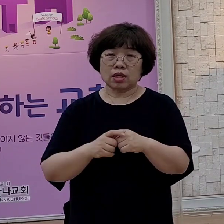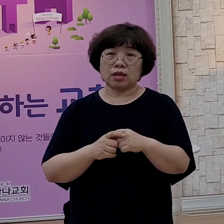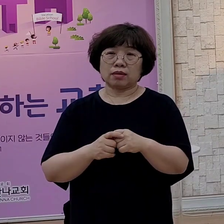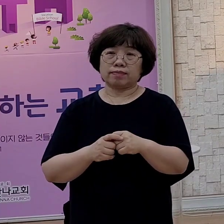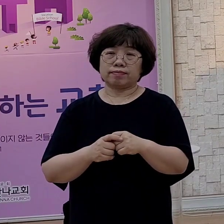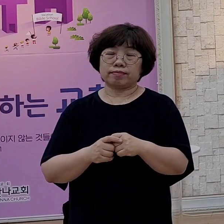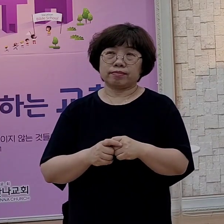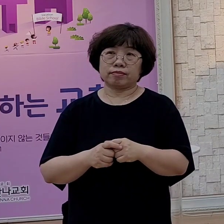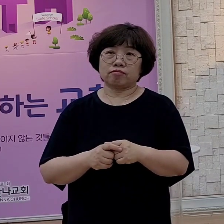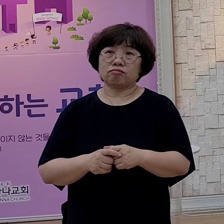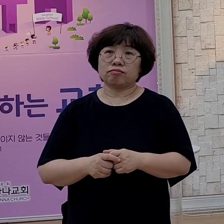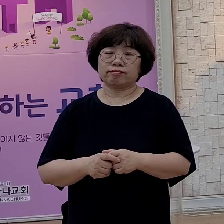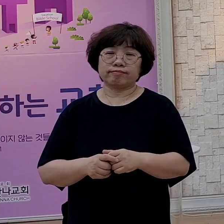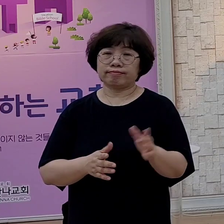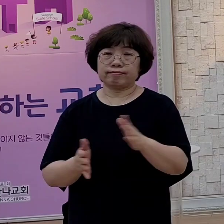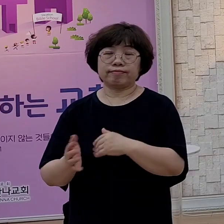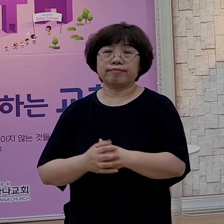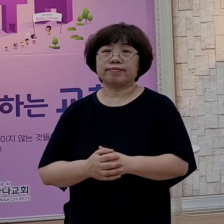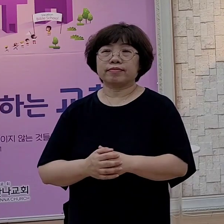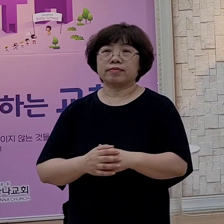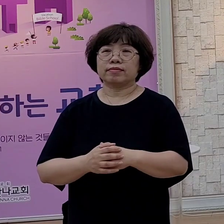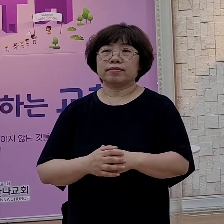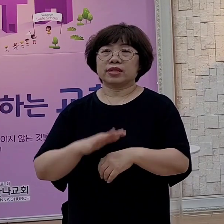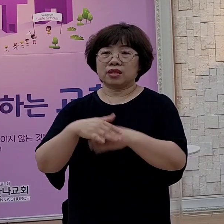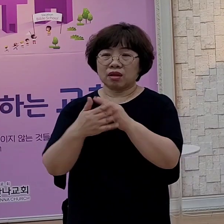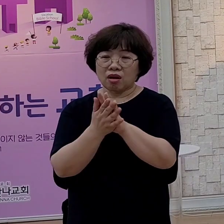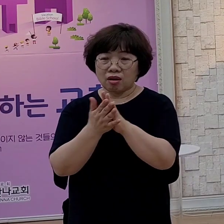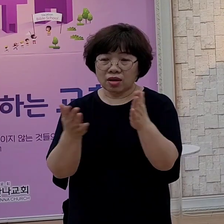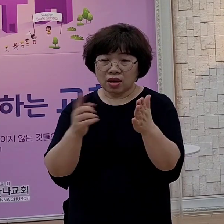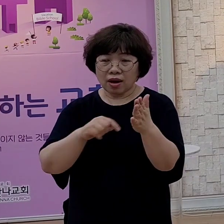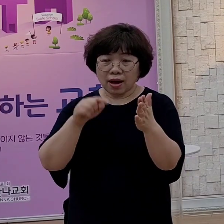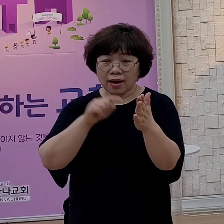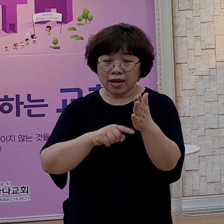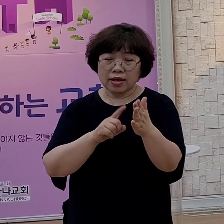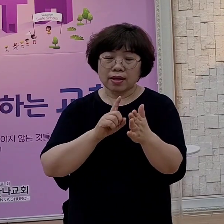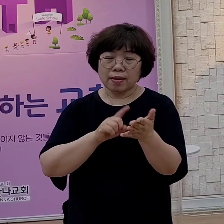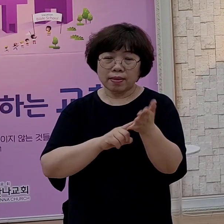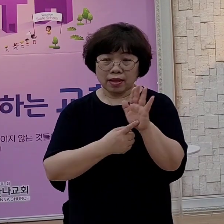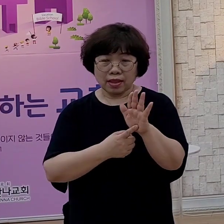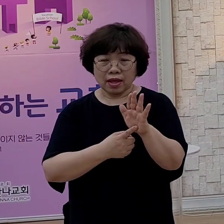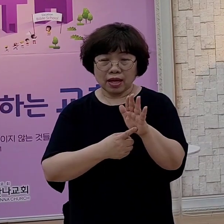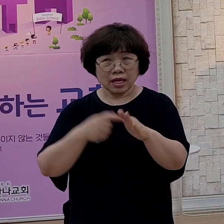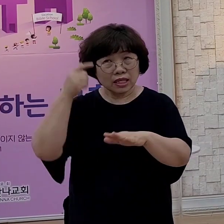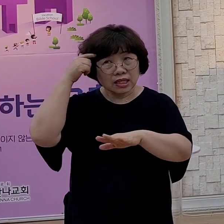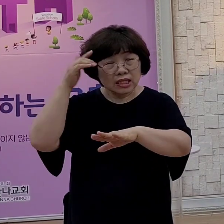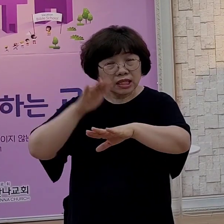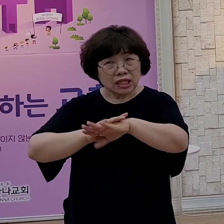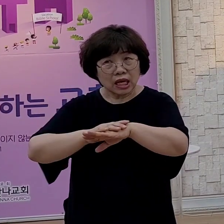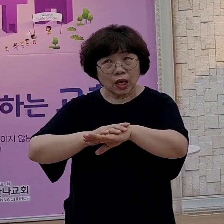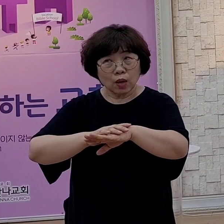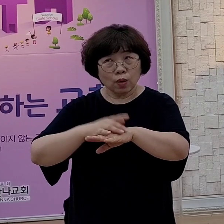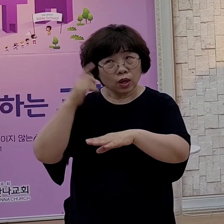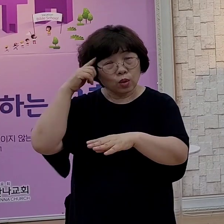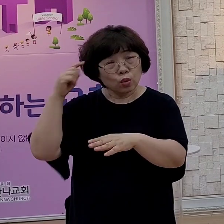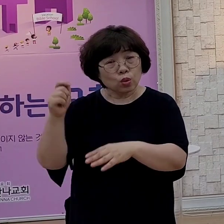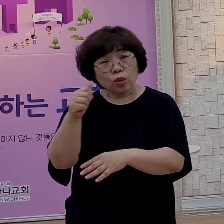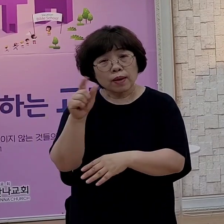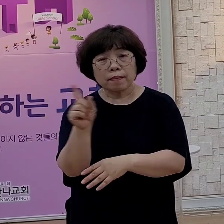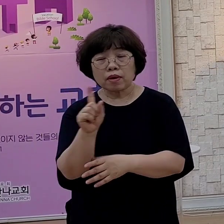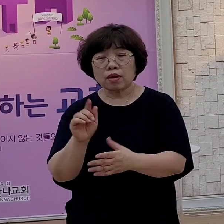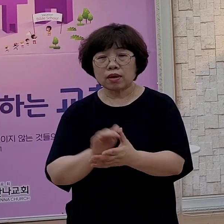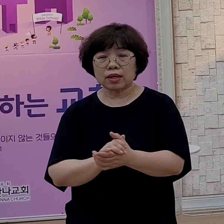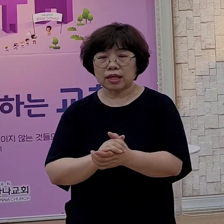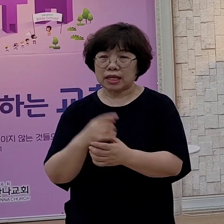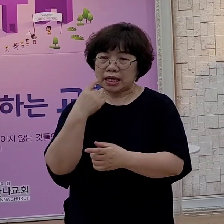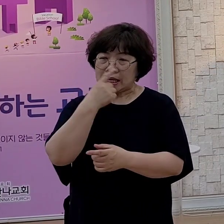이 성경에서 말하는 지혜와 총명, 성경의 지혜와 총명은